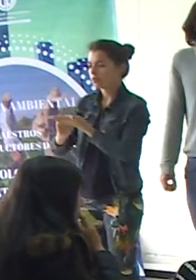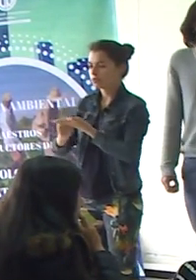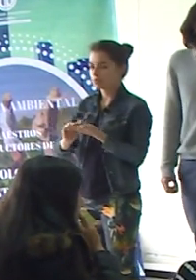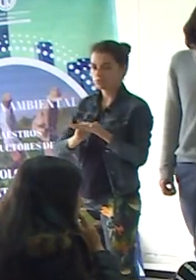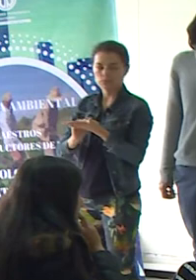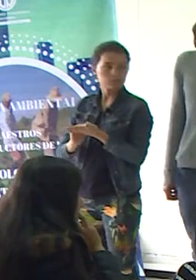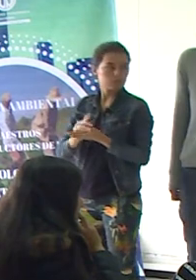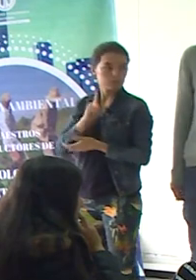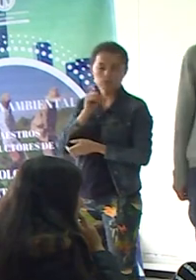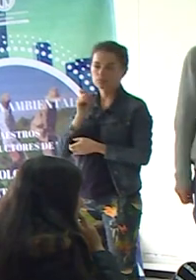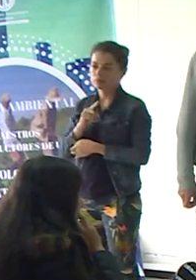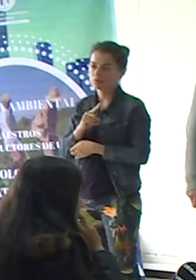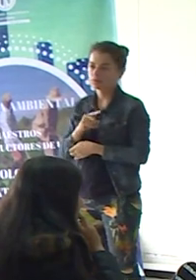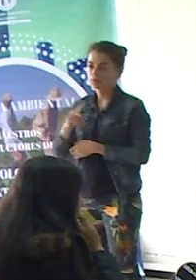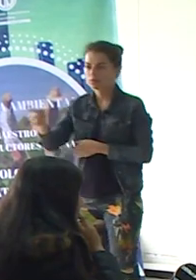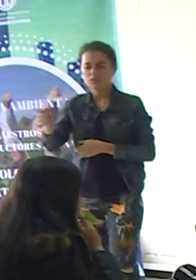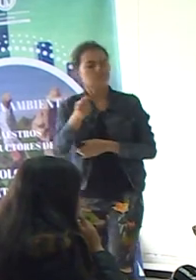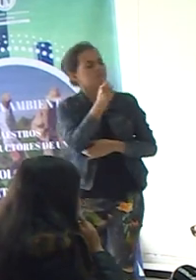aquí señores